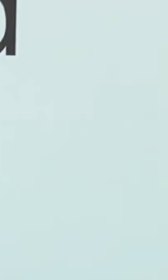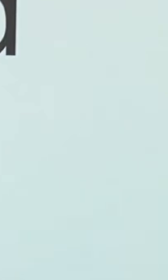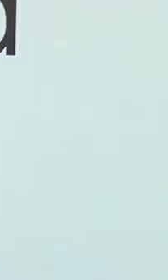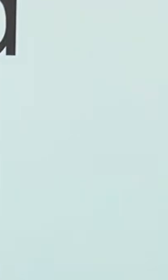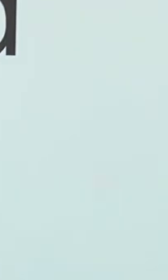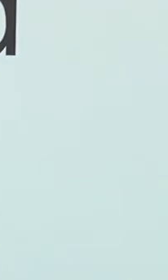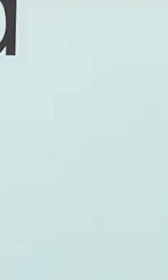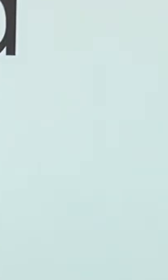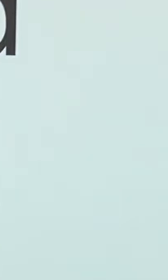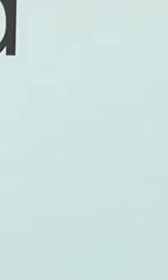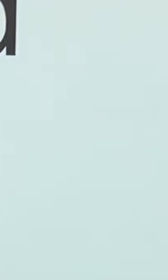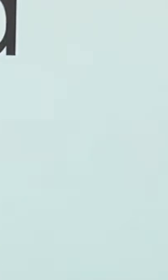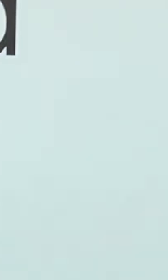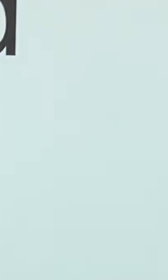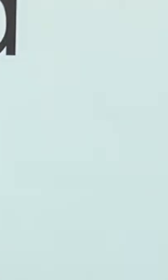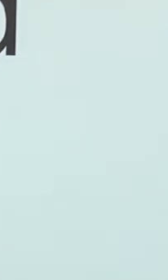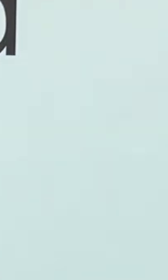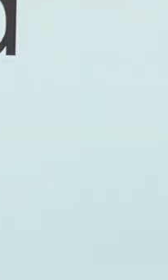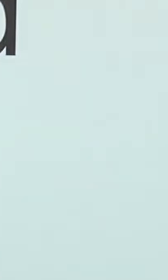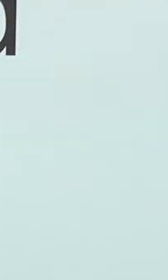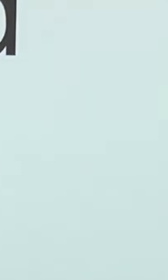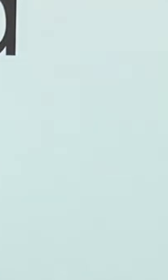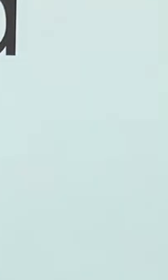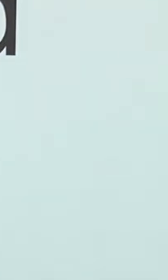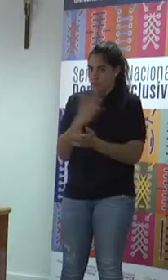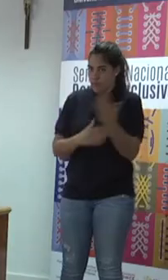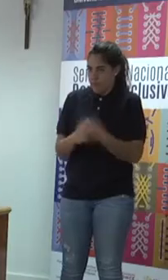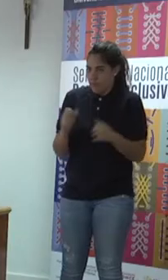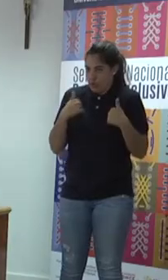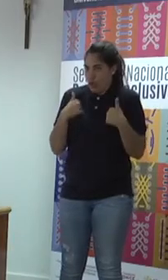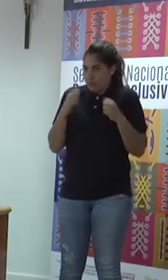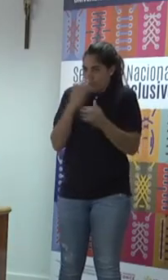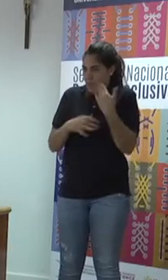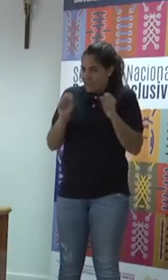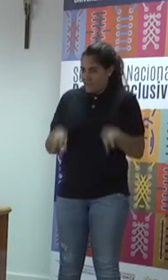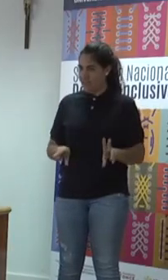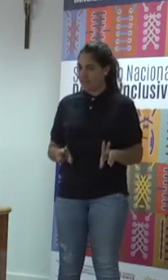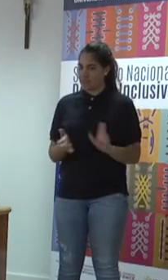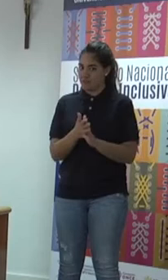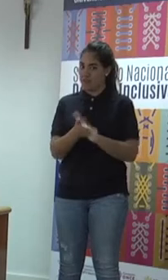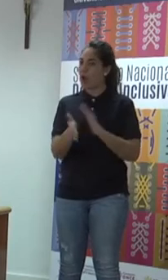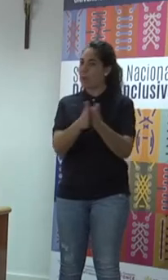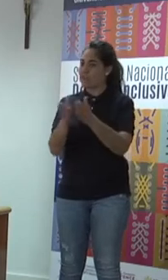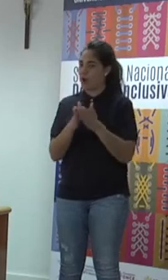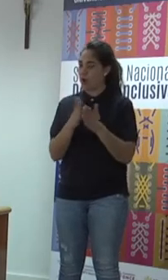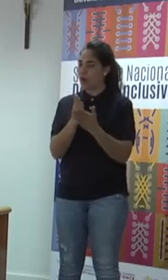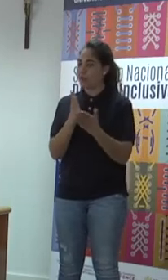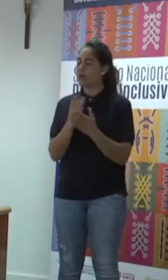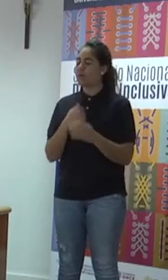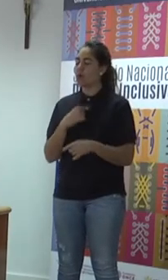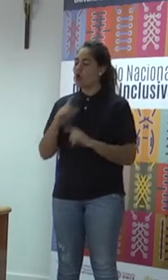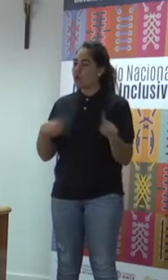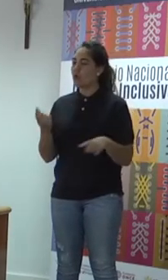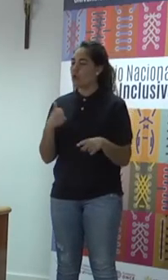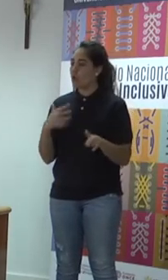yo les conocí sin discapacidad, ¿no? Tenía como compañeros de clase. Y es verdad que fue una circunstancia muy